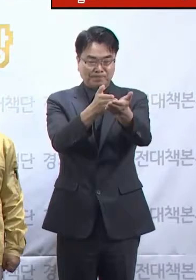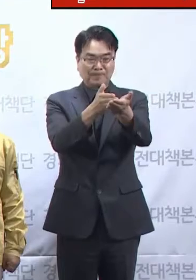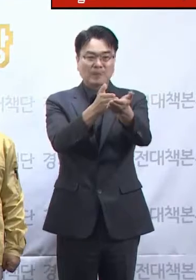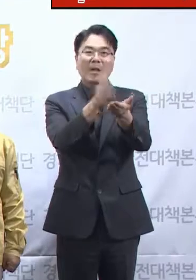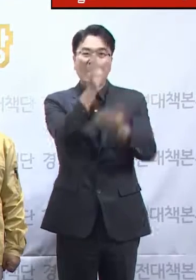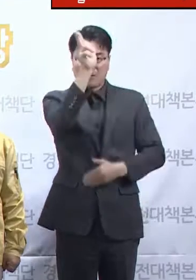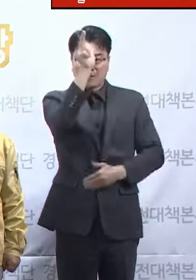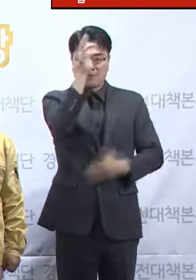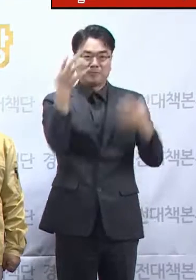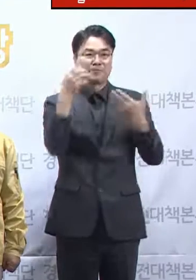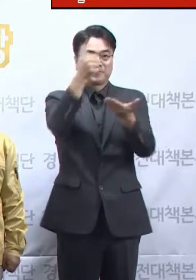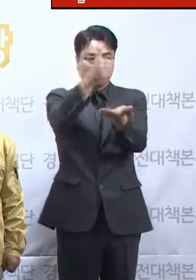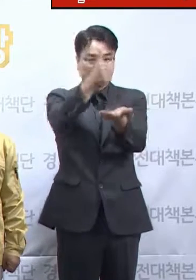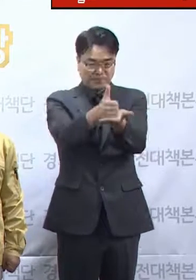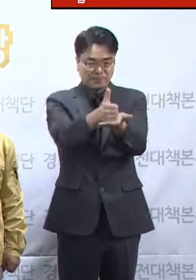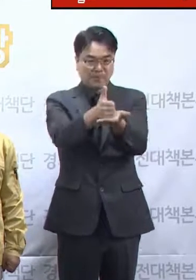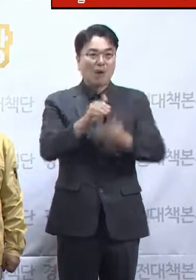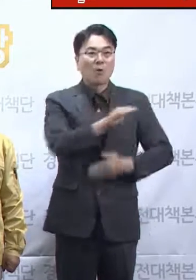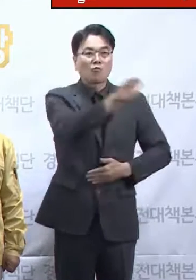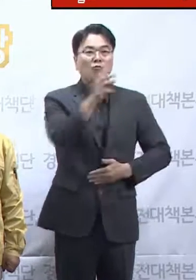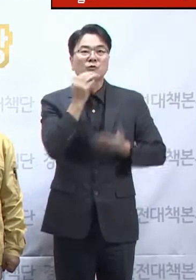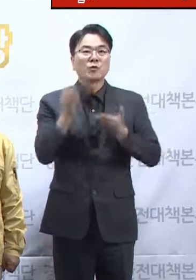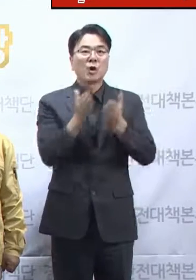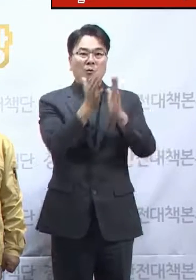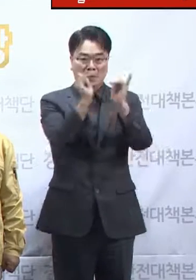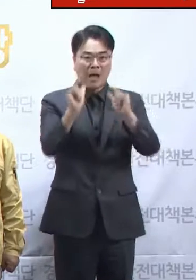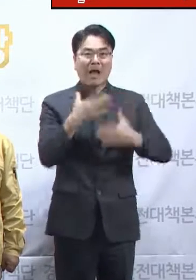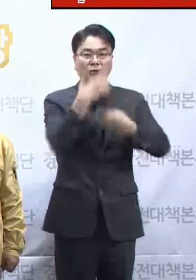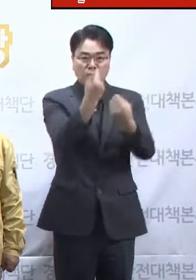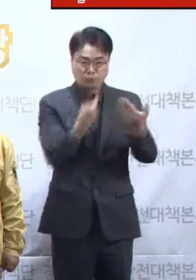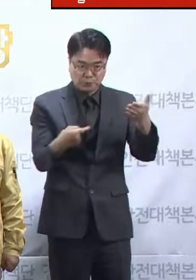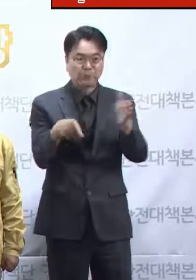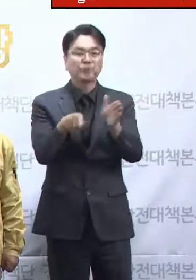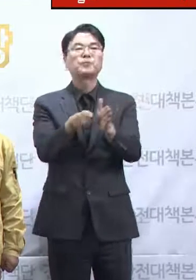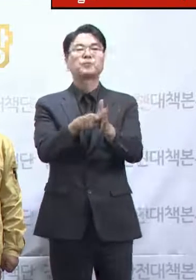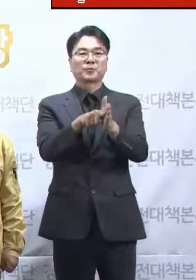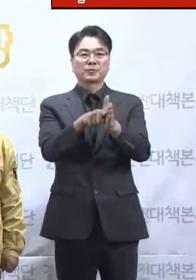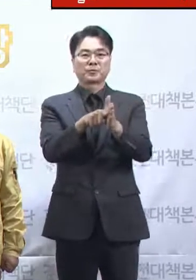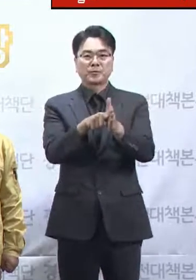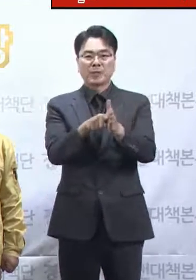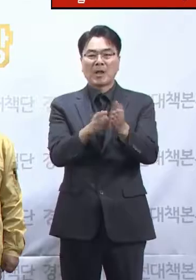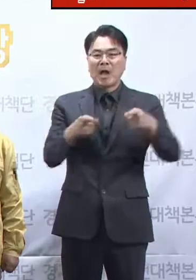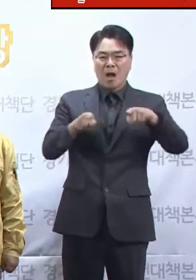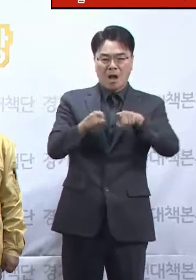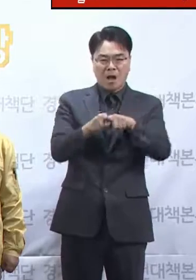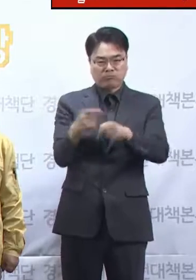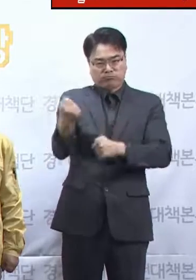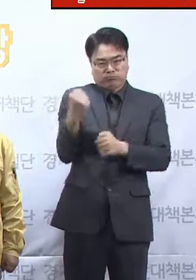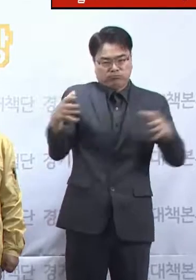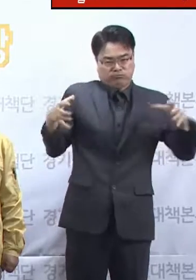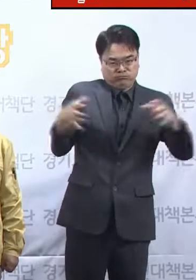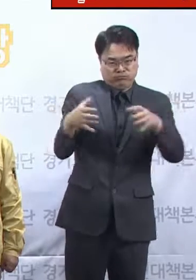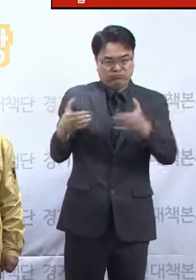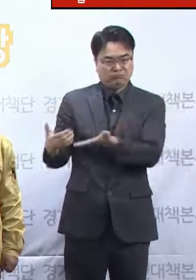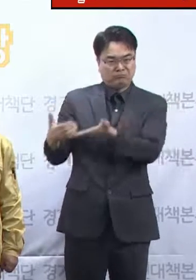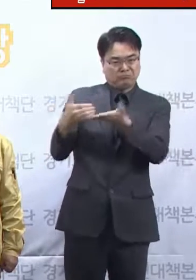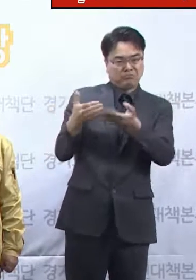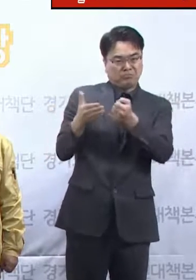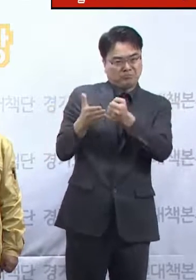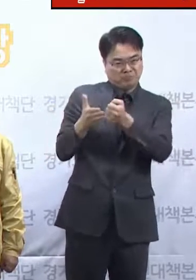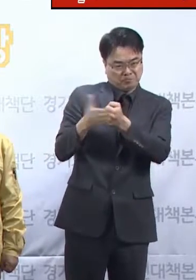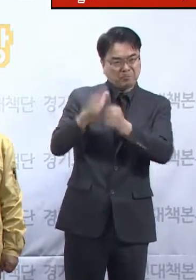우리 경기도에 우리 시민 도민들의 안전을 위해서 공조가 필요하다는 의견을 제시해 주셔서 하게